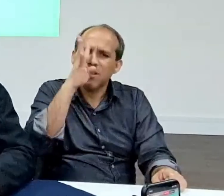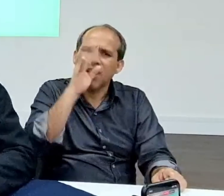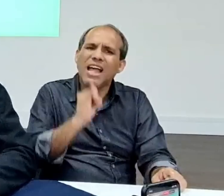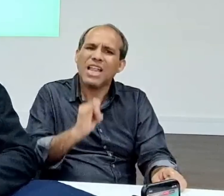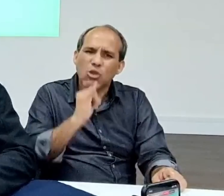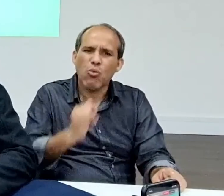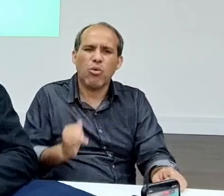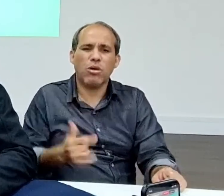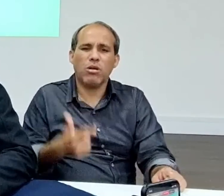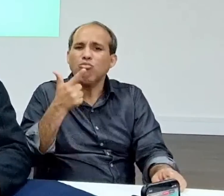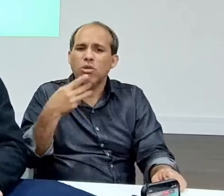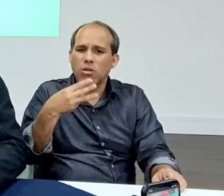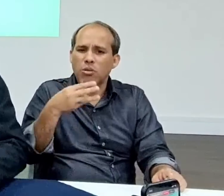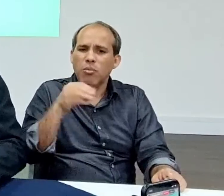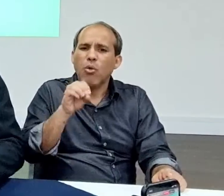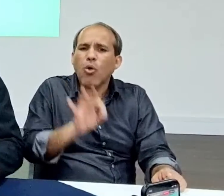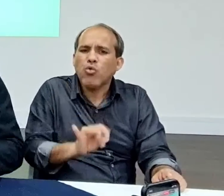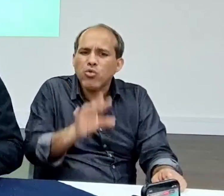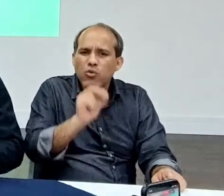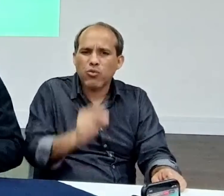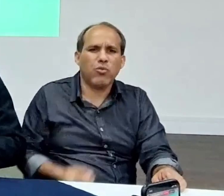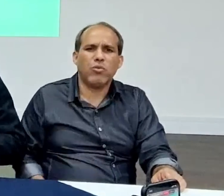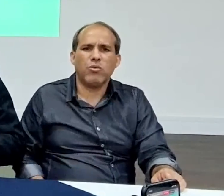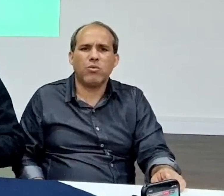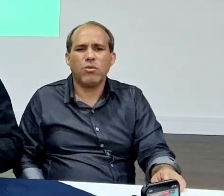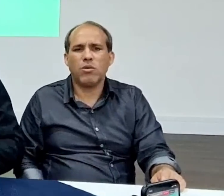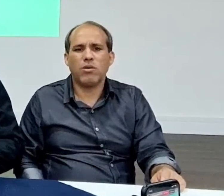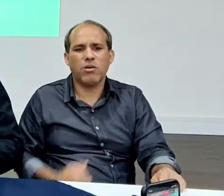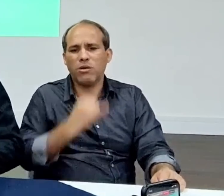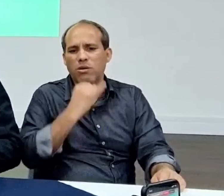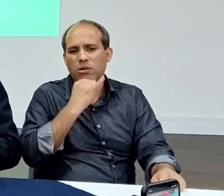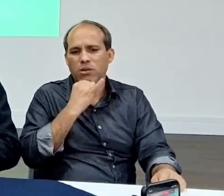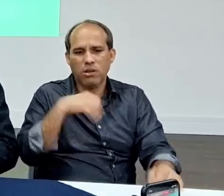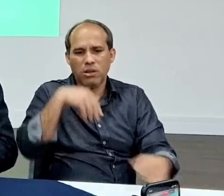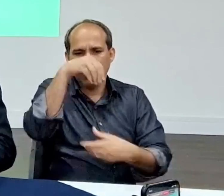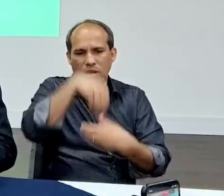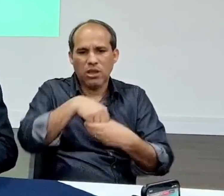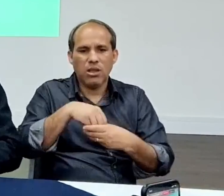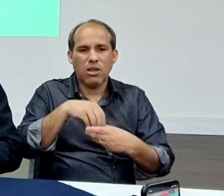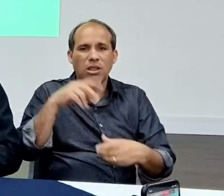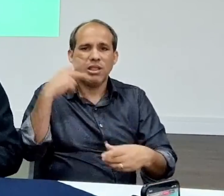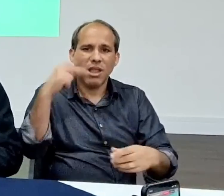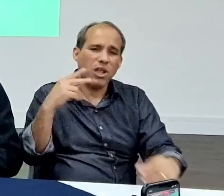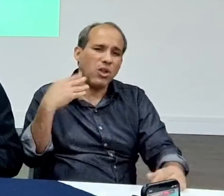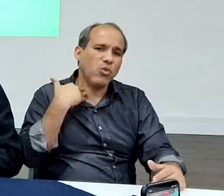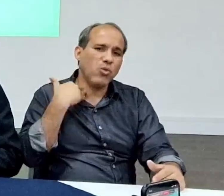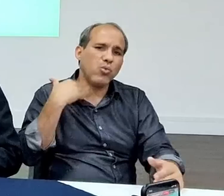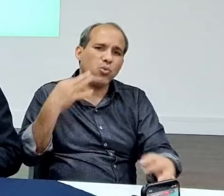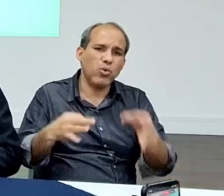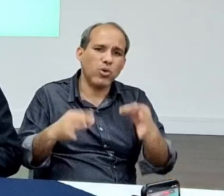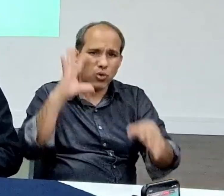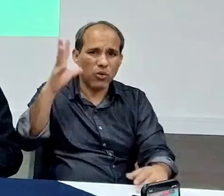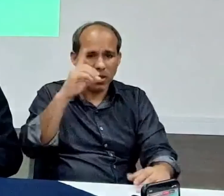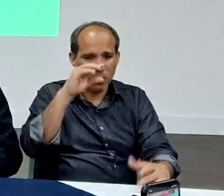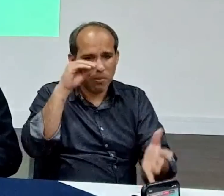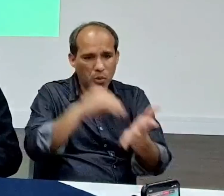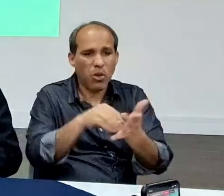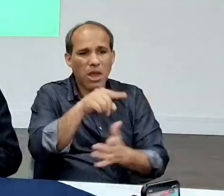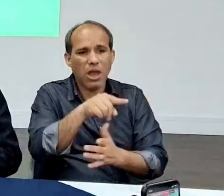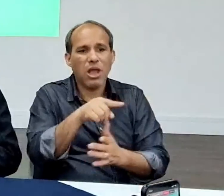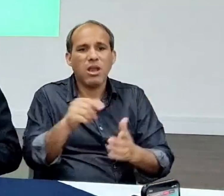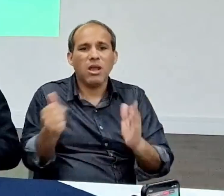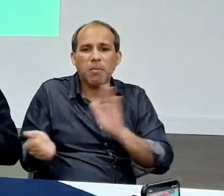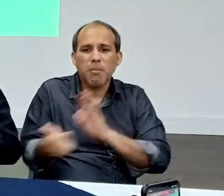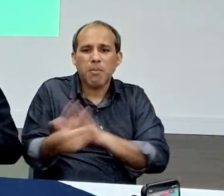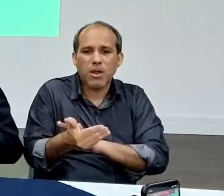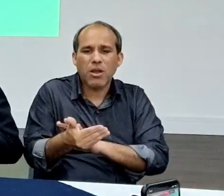que ter algum motivo. Entendeu? Tá o negócio. Tá lá no, na decisão do juiz que ele praticou corrupção passiva. Me